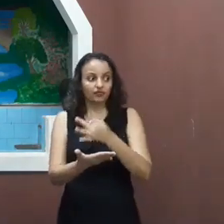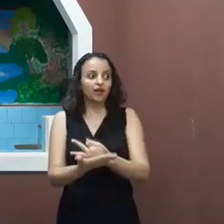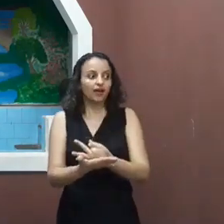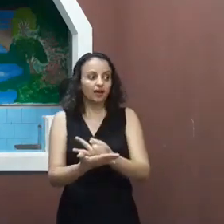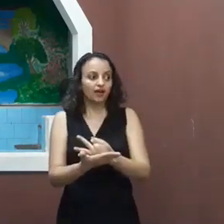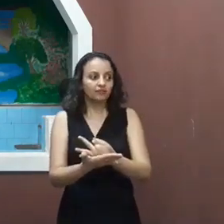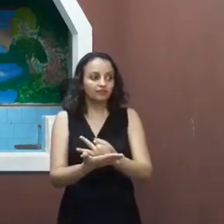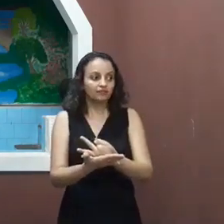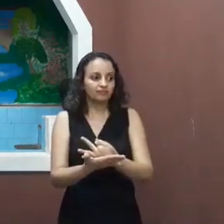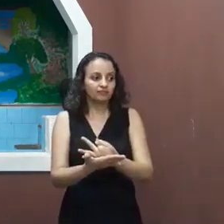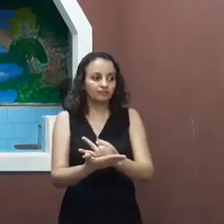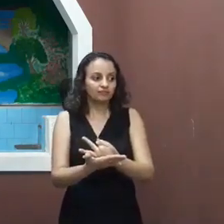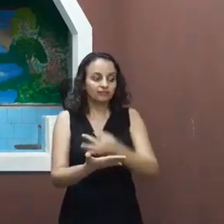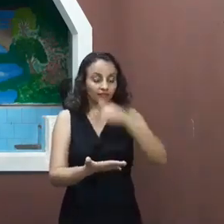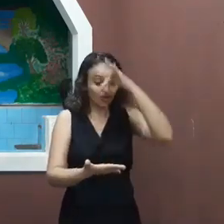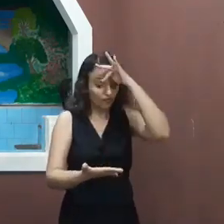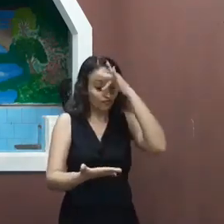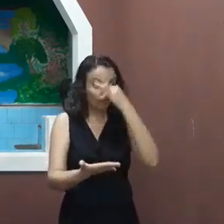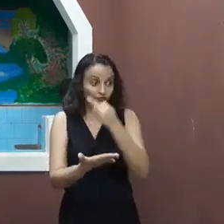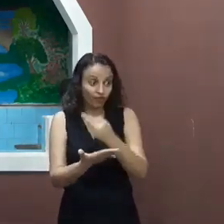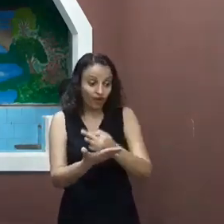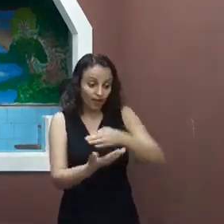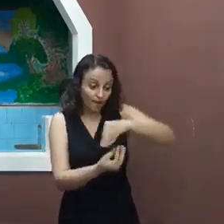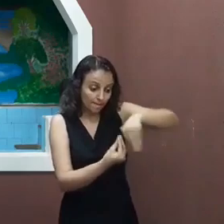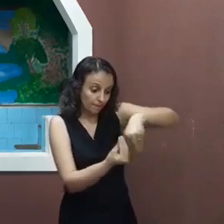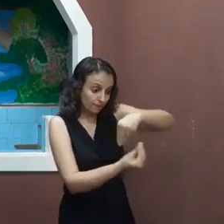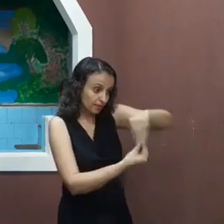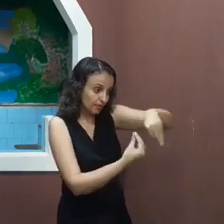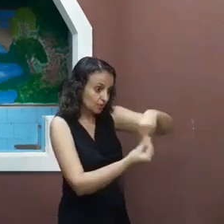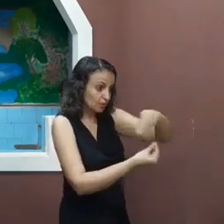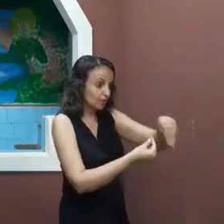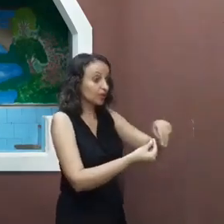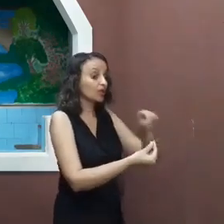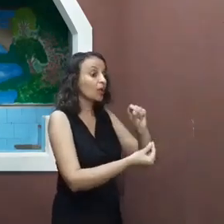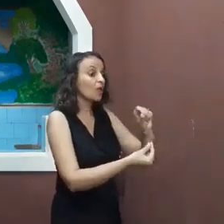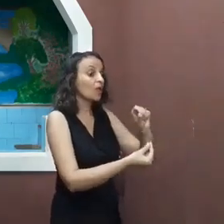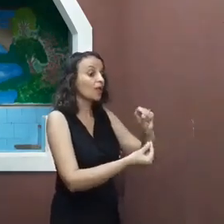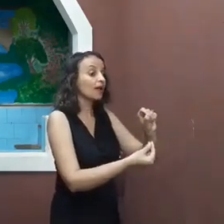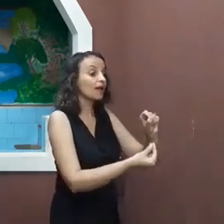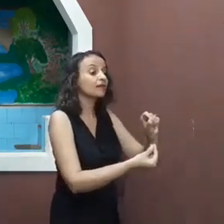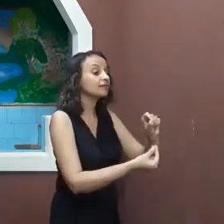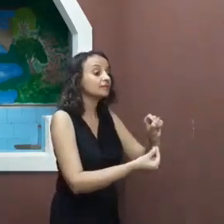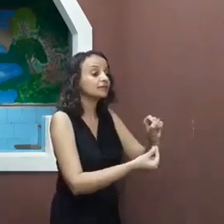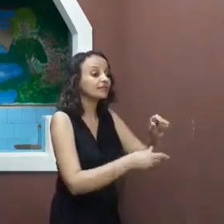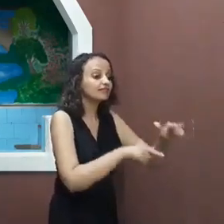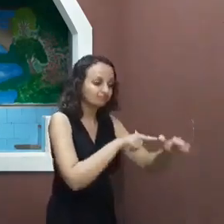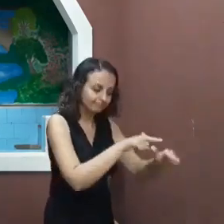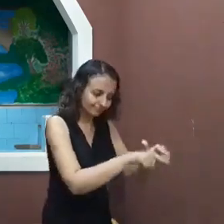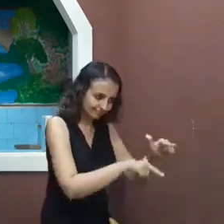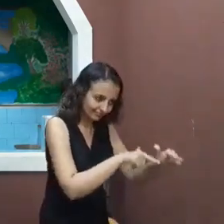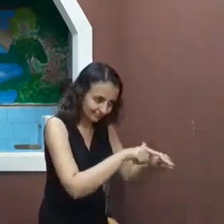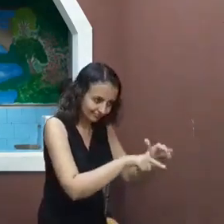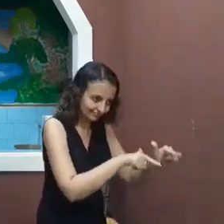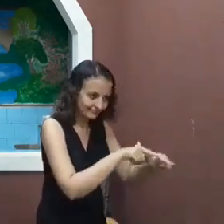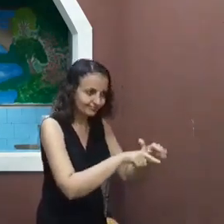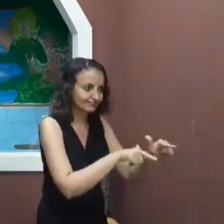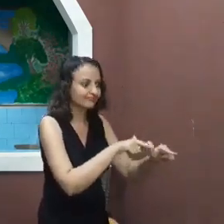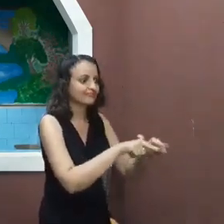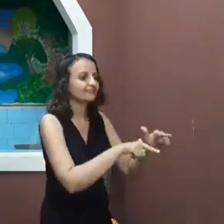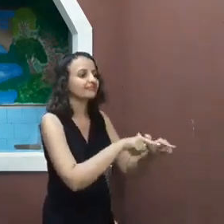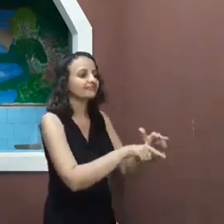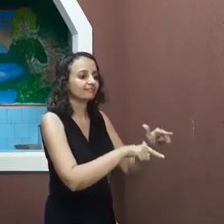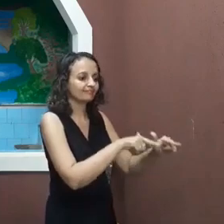fé que tenha obras. Obras não produzem fé, mas a fé